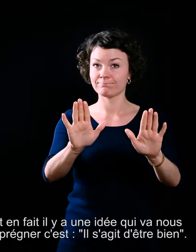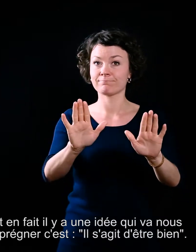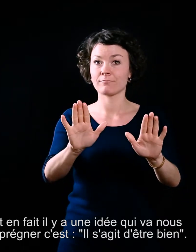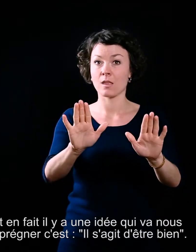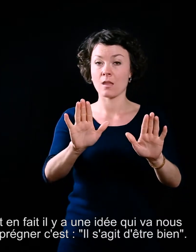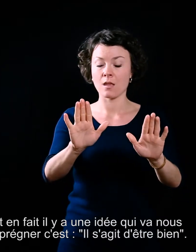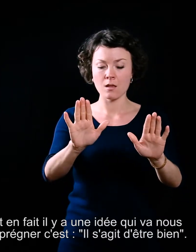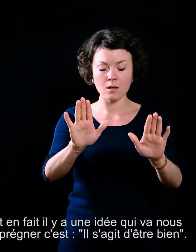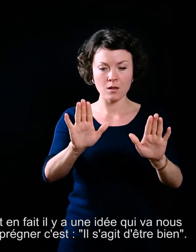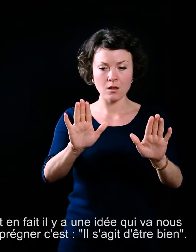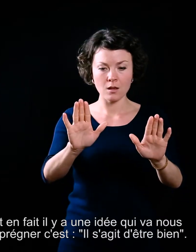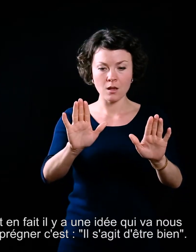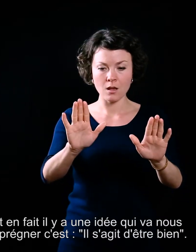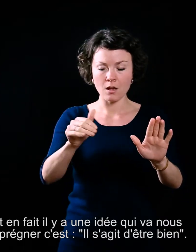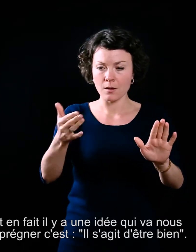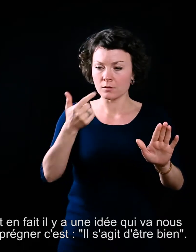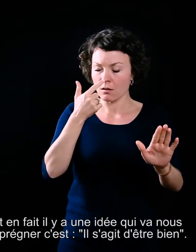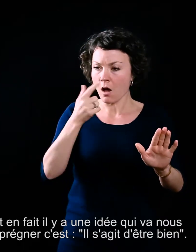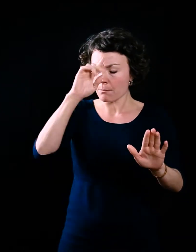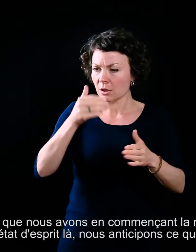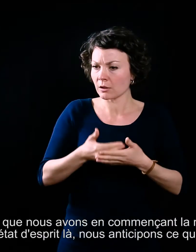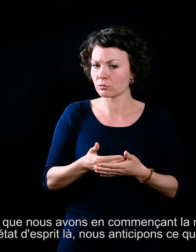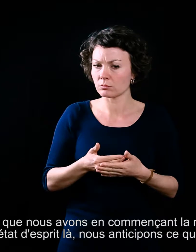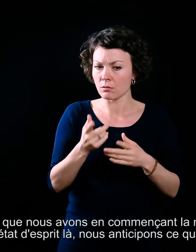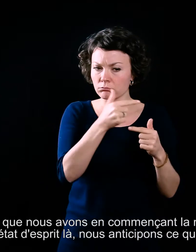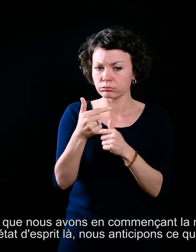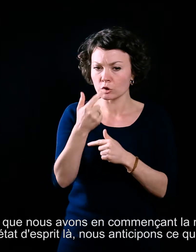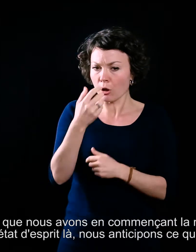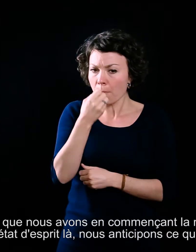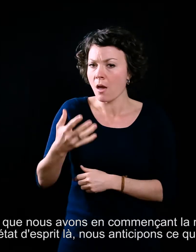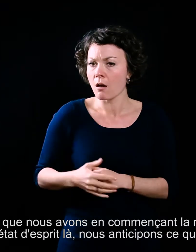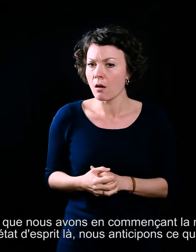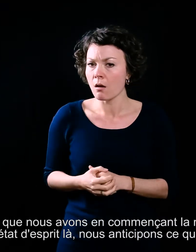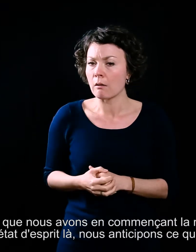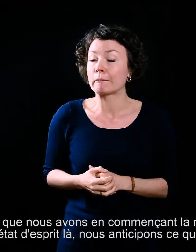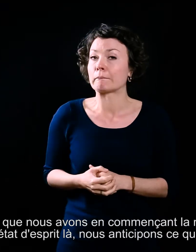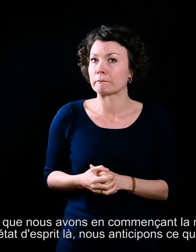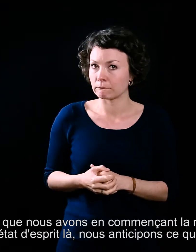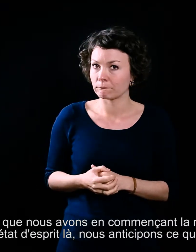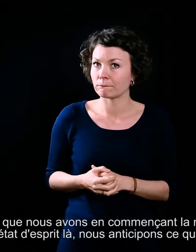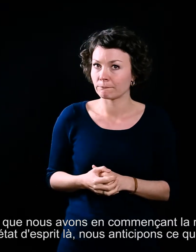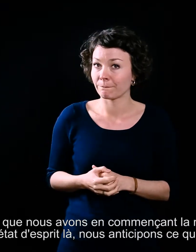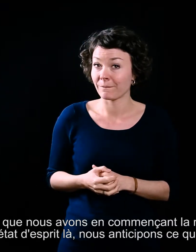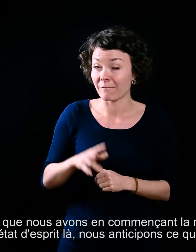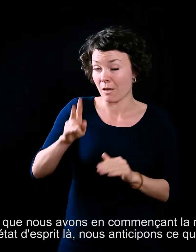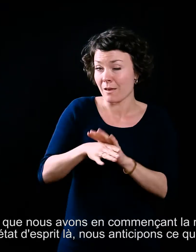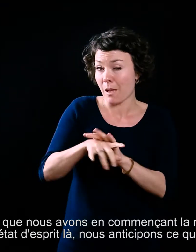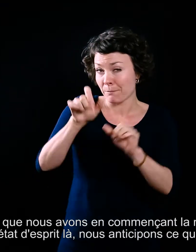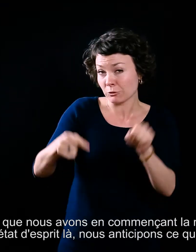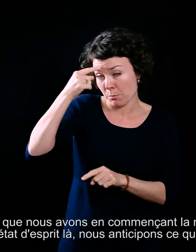nous imprégner, c'est « il s'agit d'être bien ». Ça, c'est l'idée que nous avons en commençant